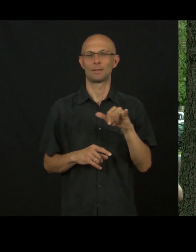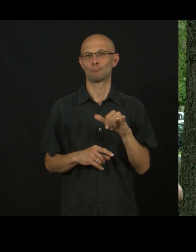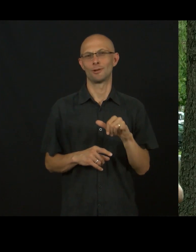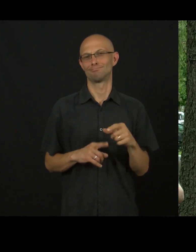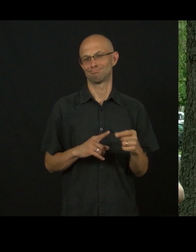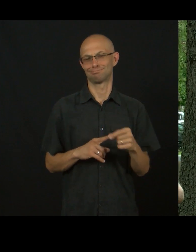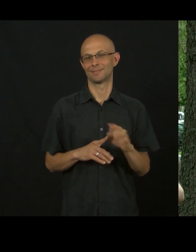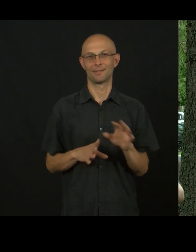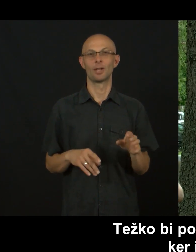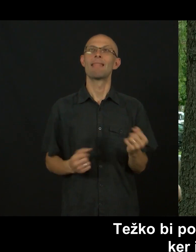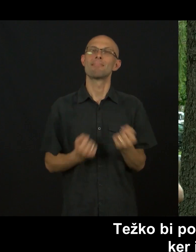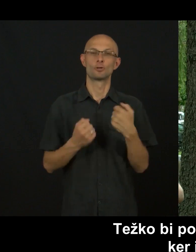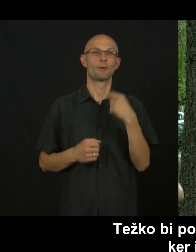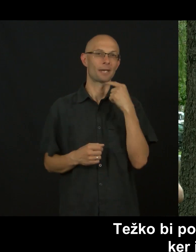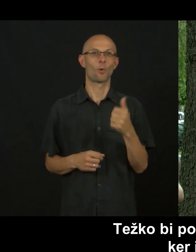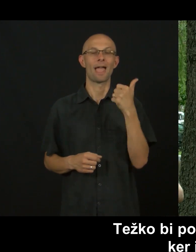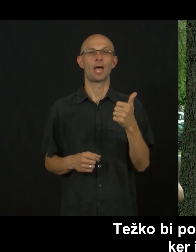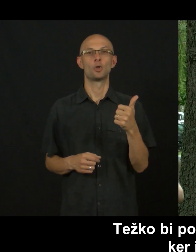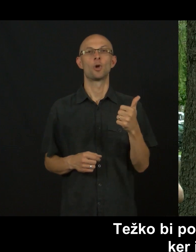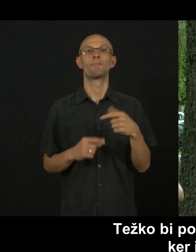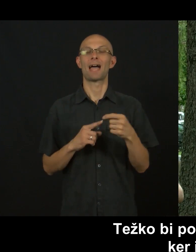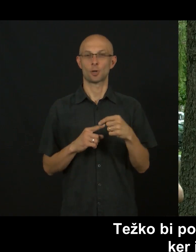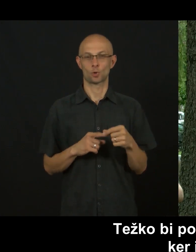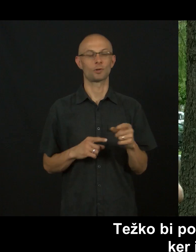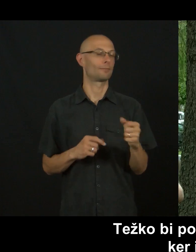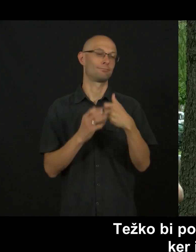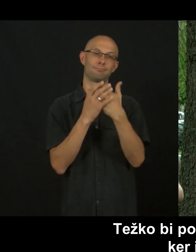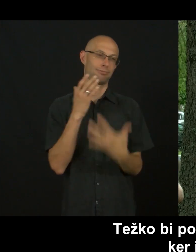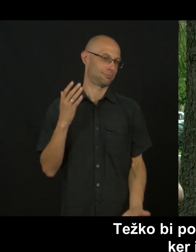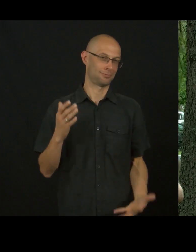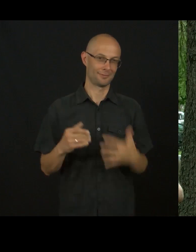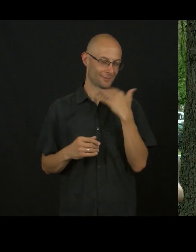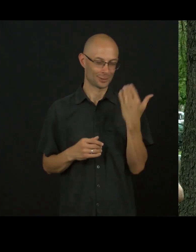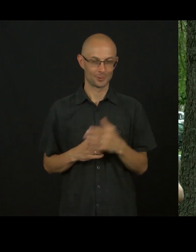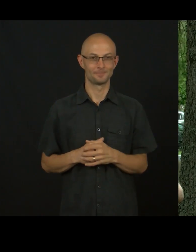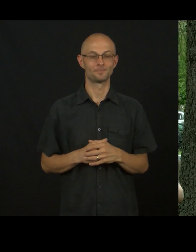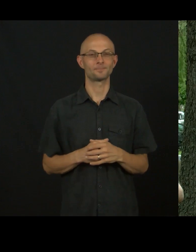zabavno. Težko bi rekel eno anekdoto, ker jih je nešteto.